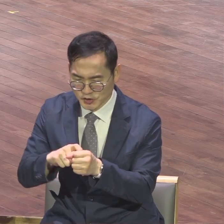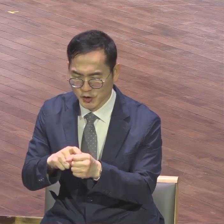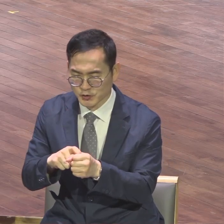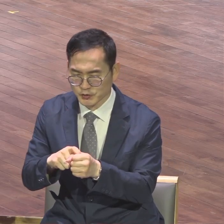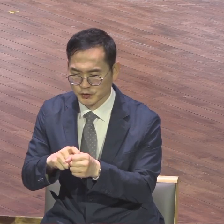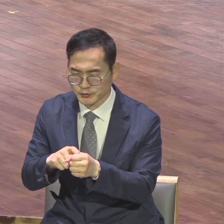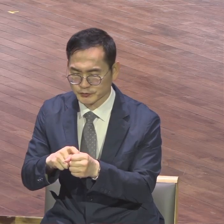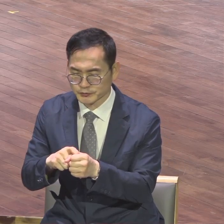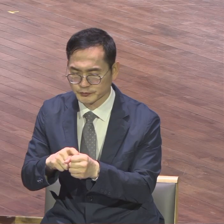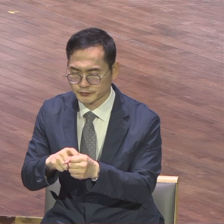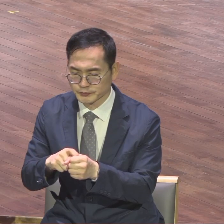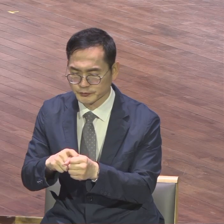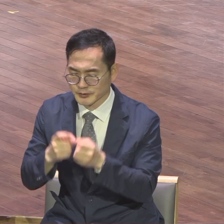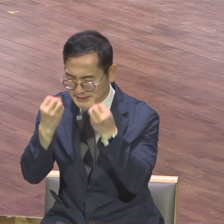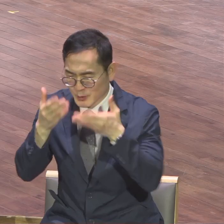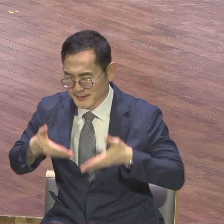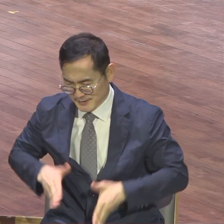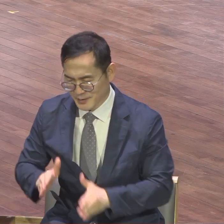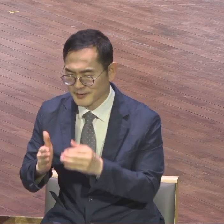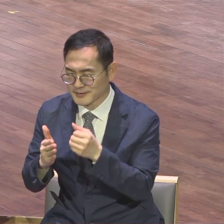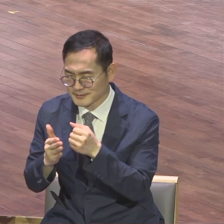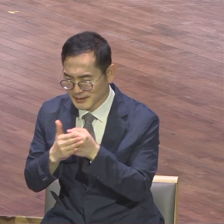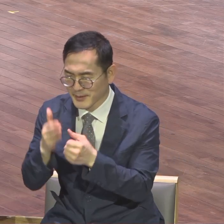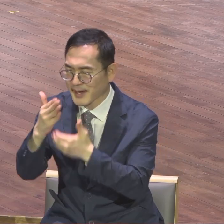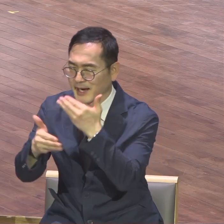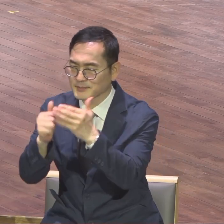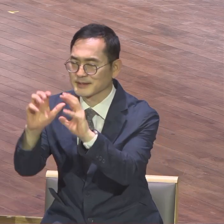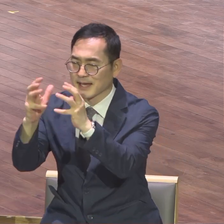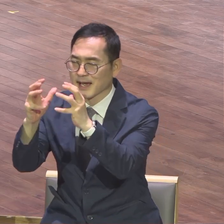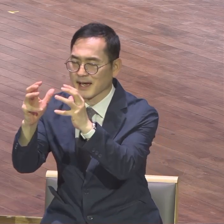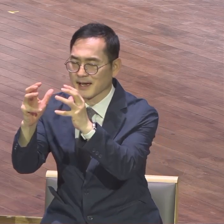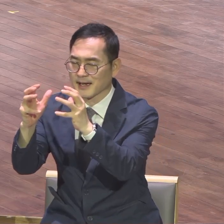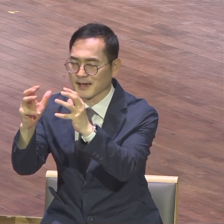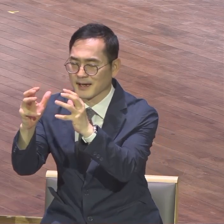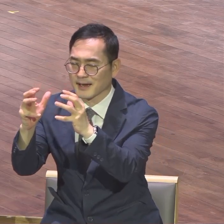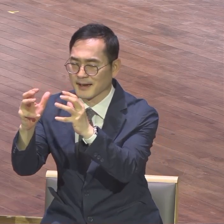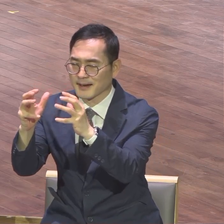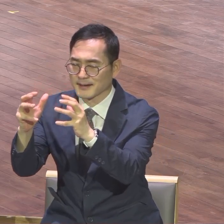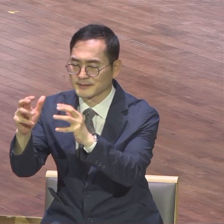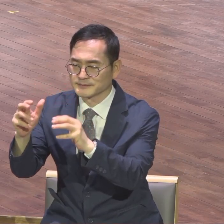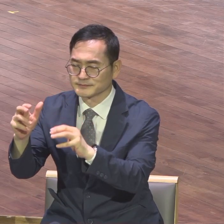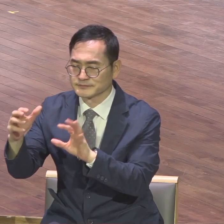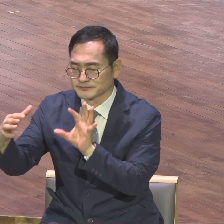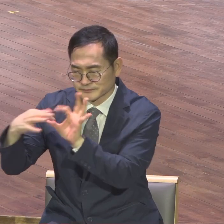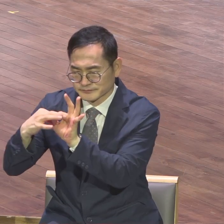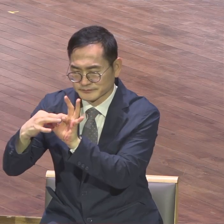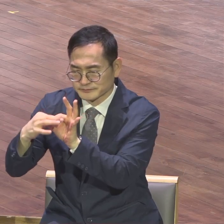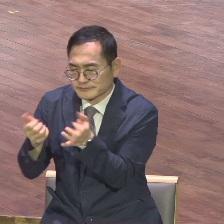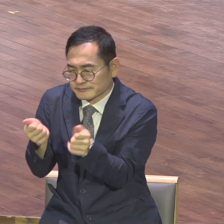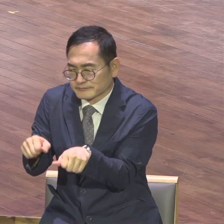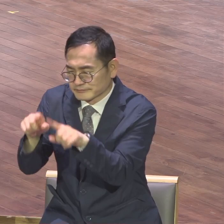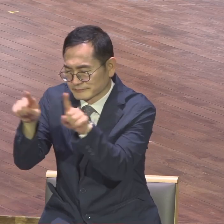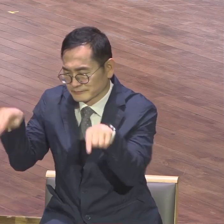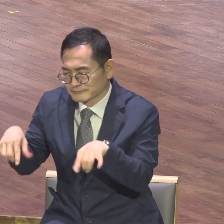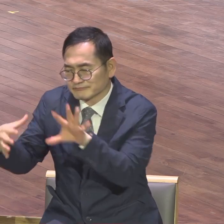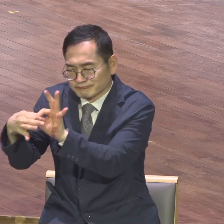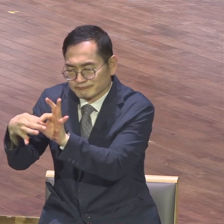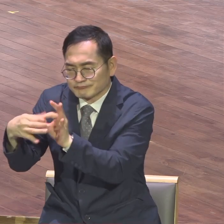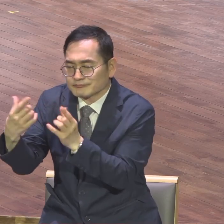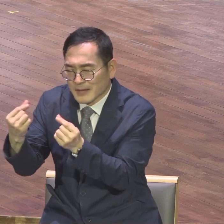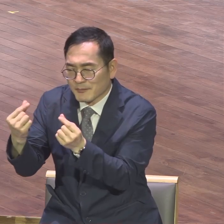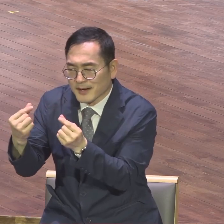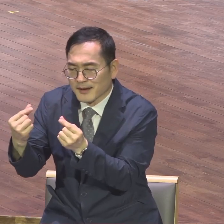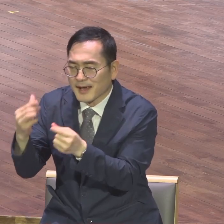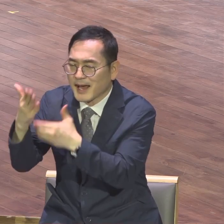사람을 거듭났으므로 이제는 하나님의 나라의 시민권이 되었으므로 이제는 평생 영적 동역자들이